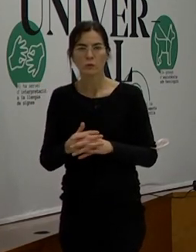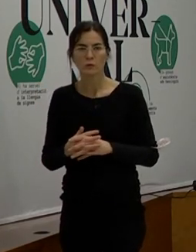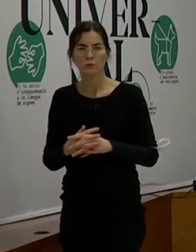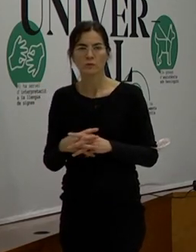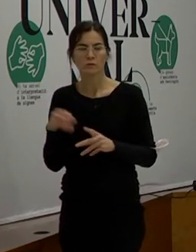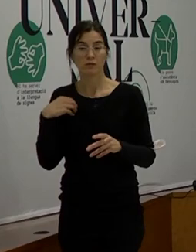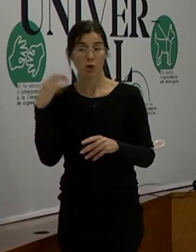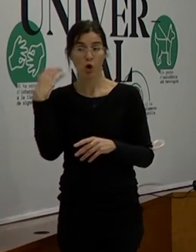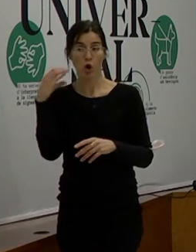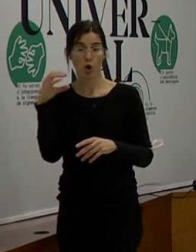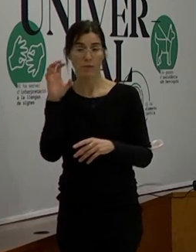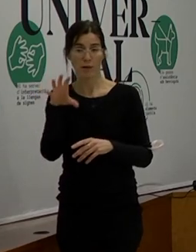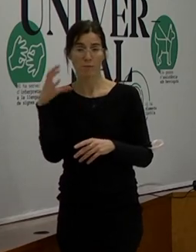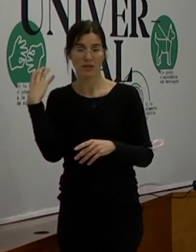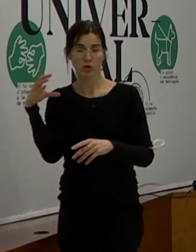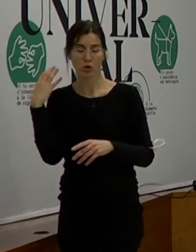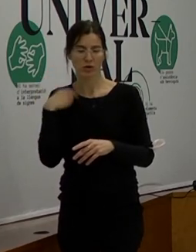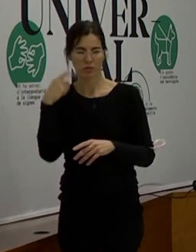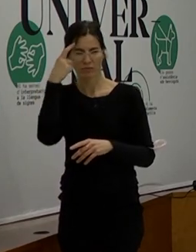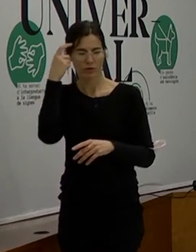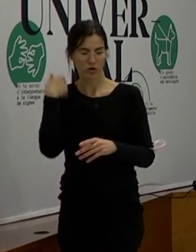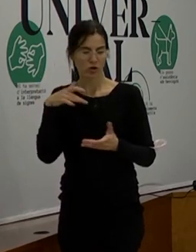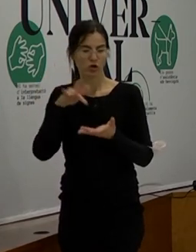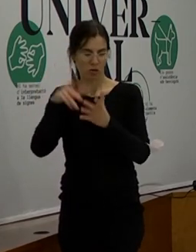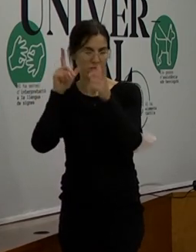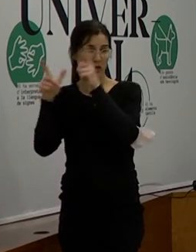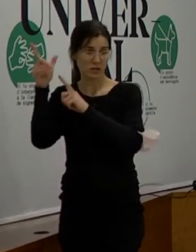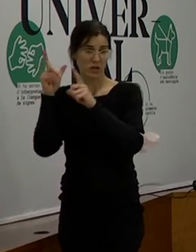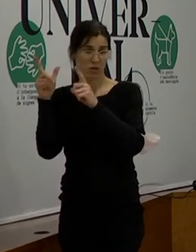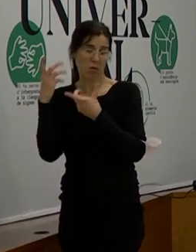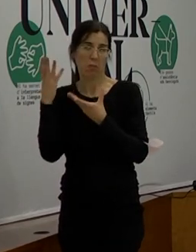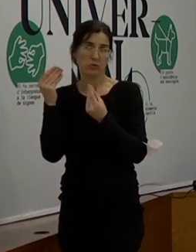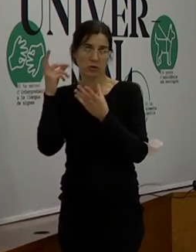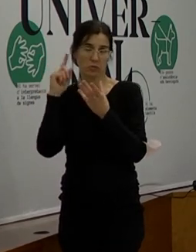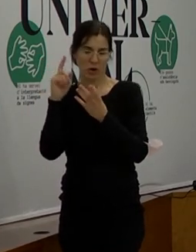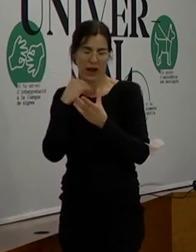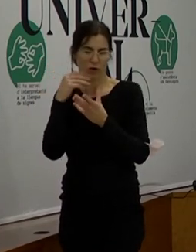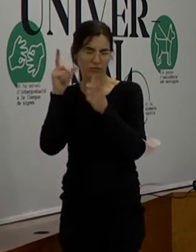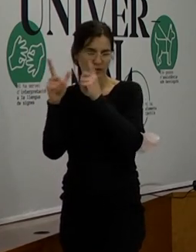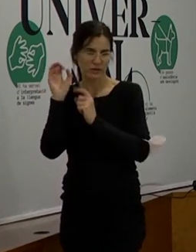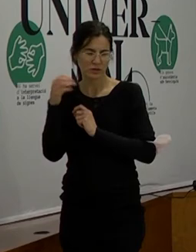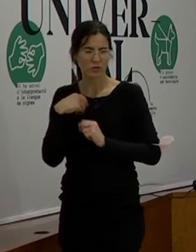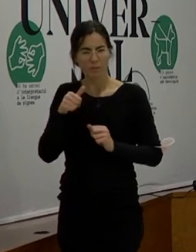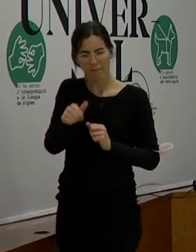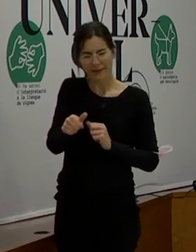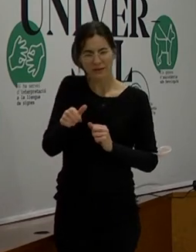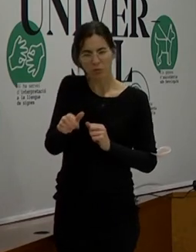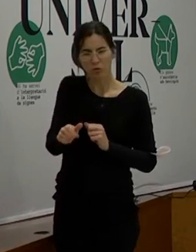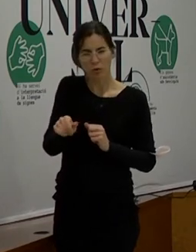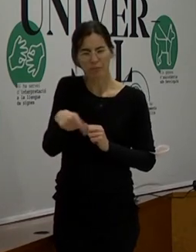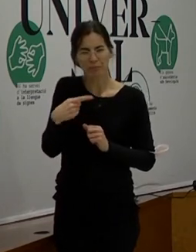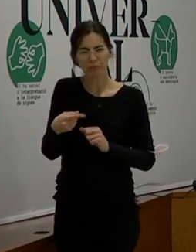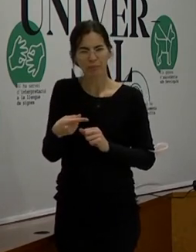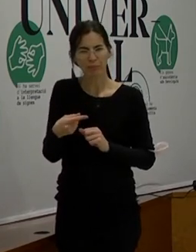a Colòmbia, recordo, nosaltres hem viatjat un, no molt, però hem viatjat algú, que tu apretes el botó i